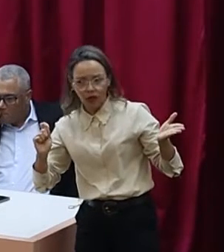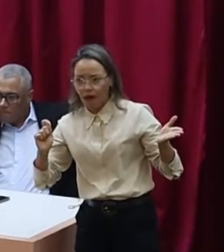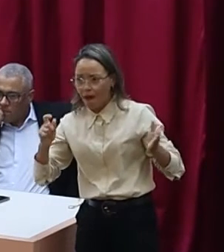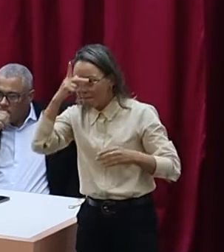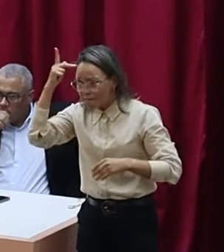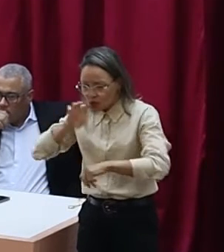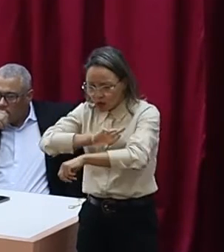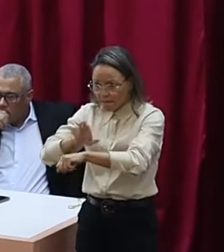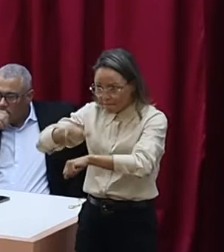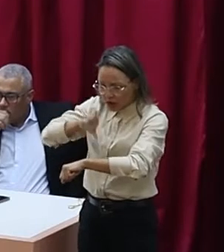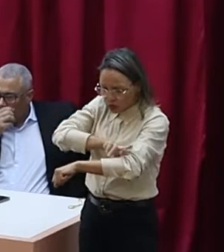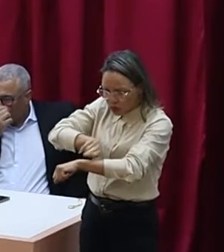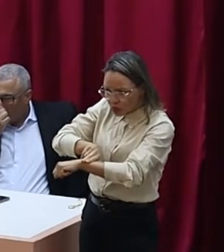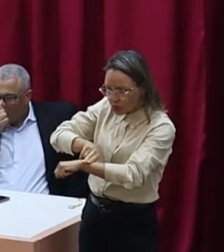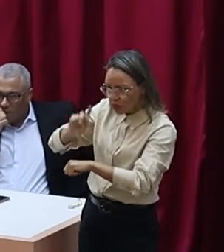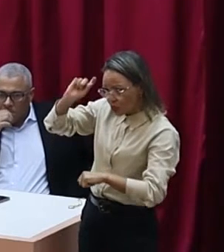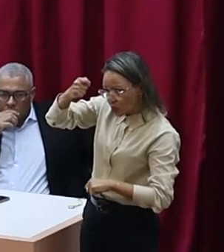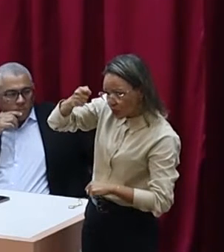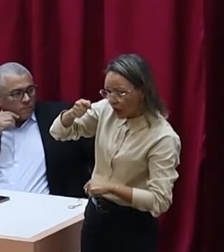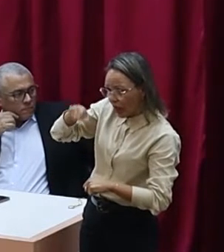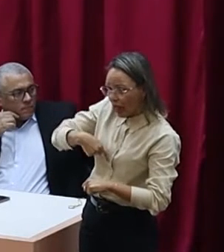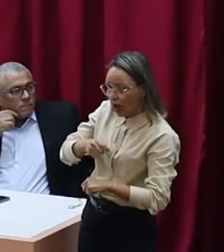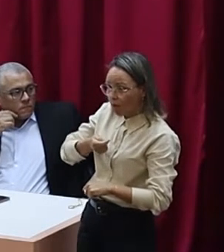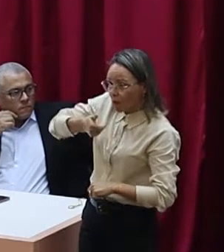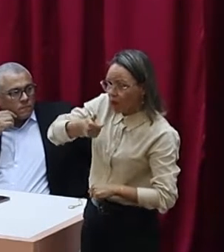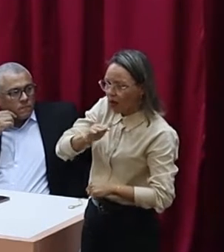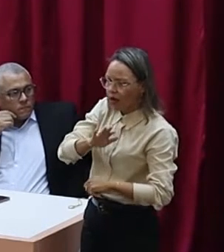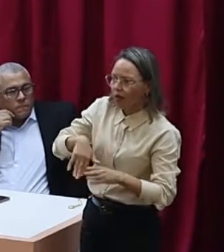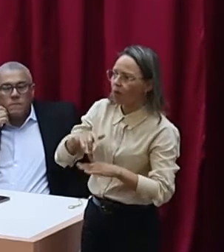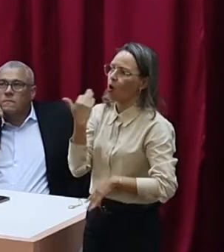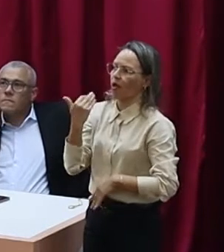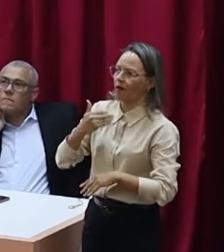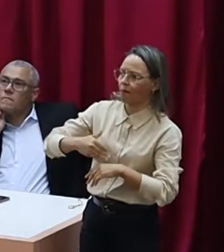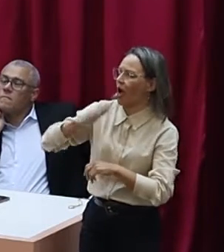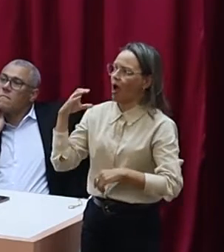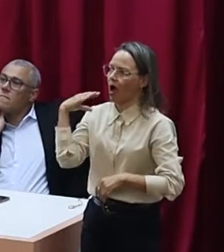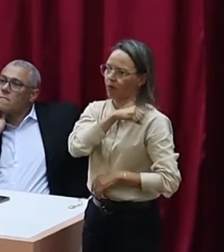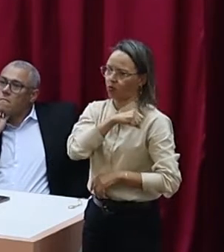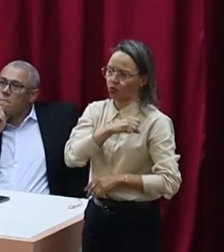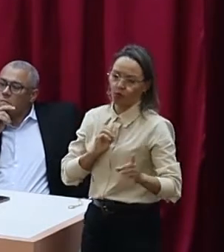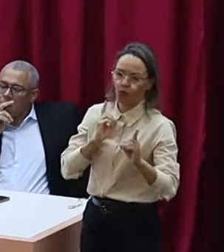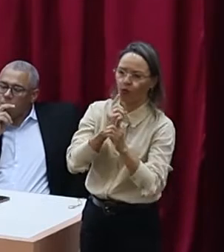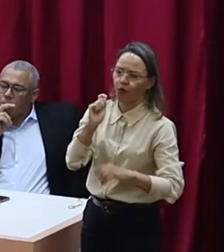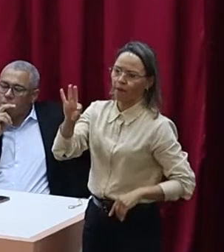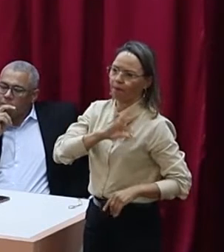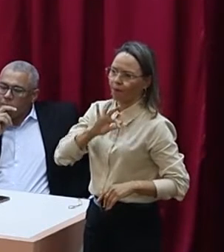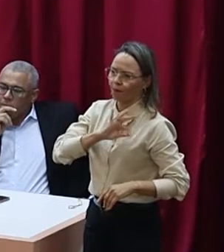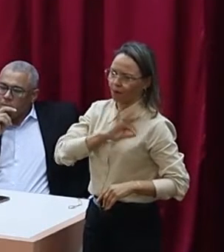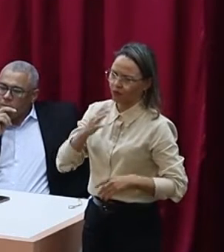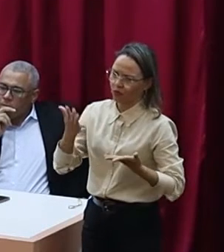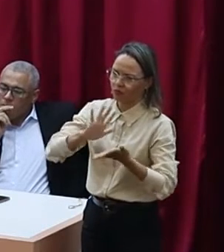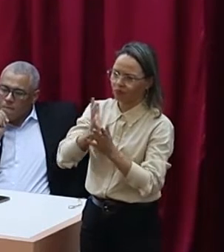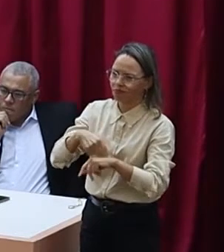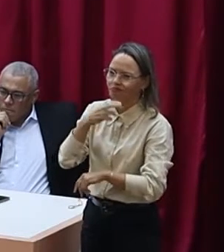pele da pessoa, maior a probabilidade dela morrer em decorrência de um encontro com a polícia, né? Então, esse racismo